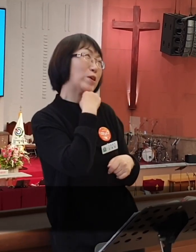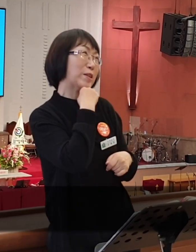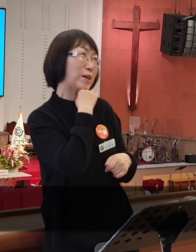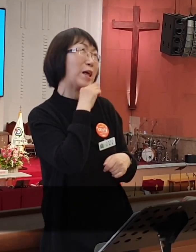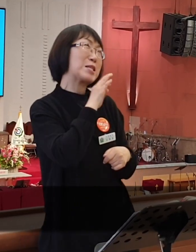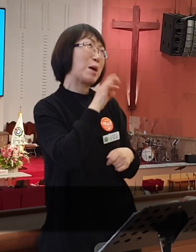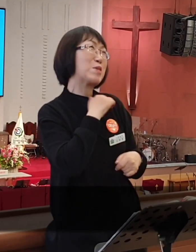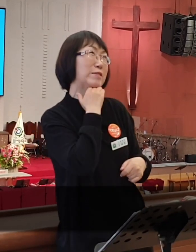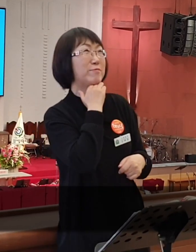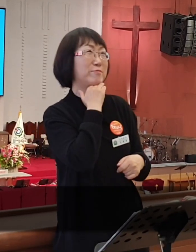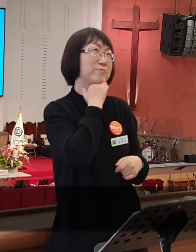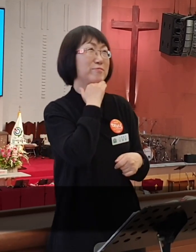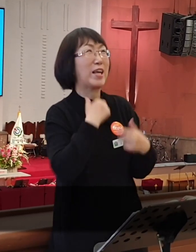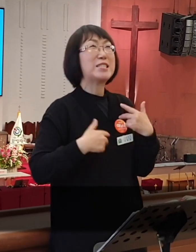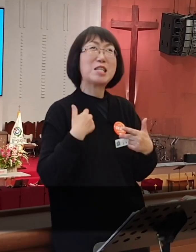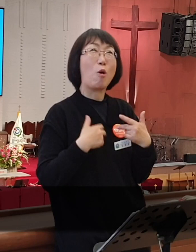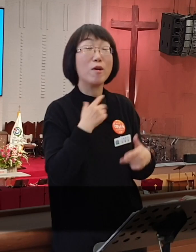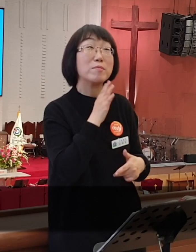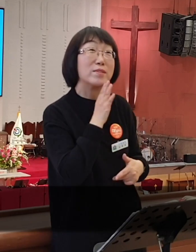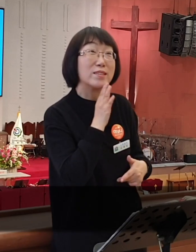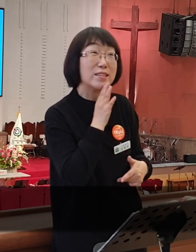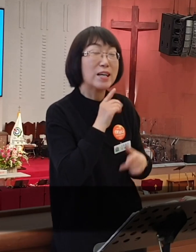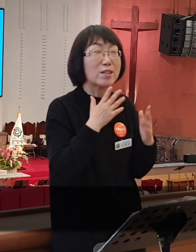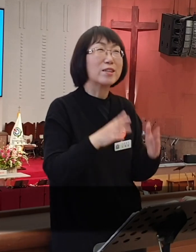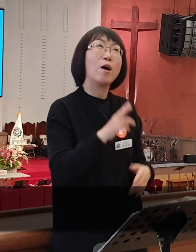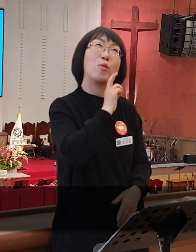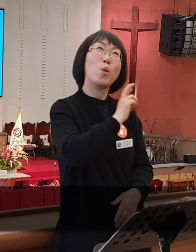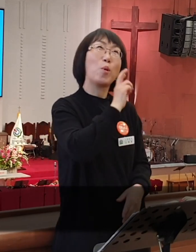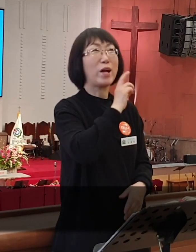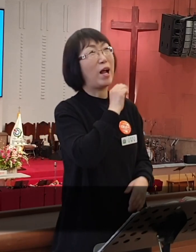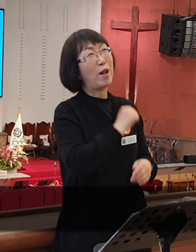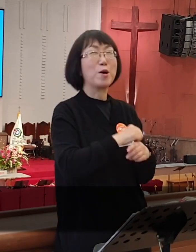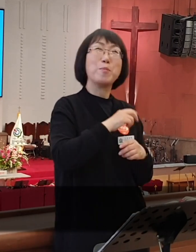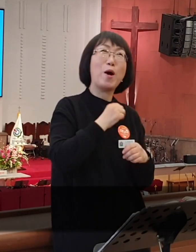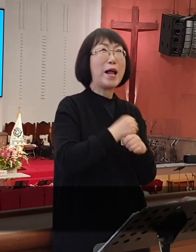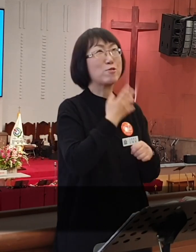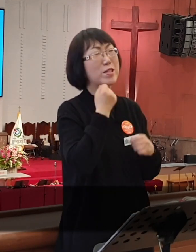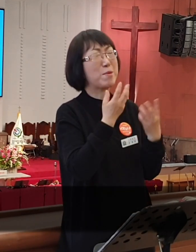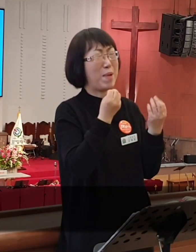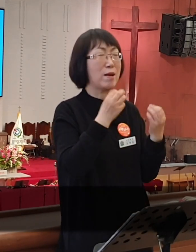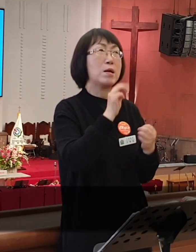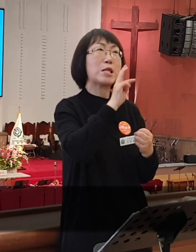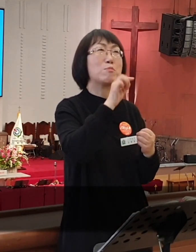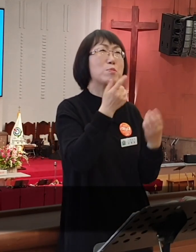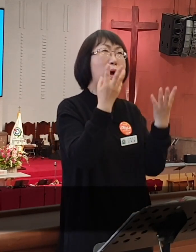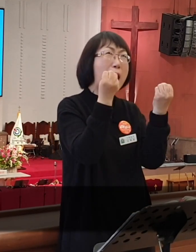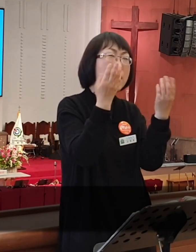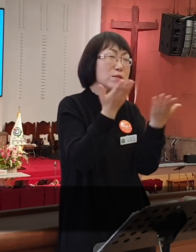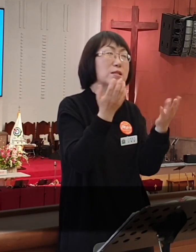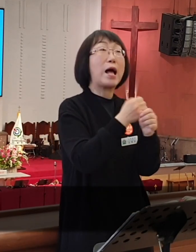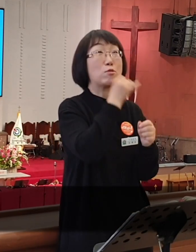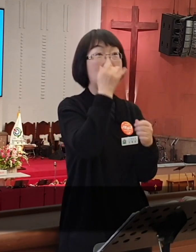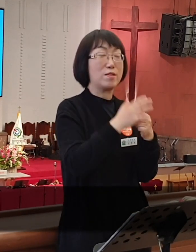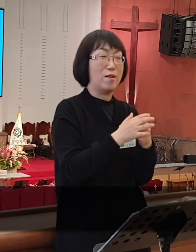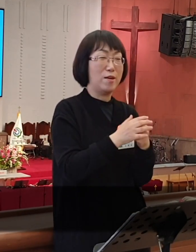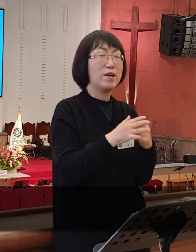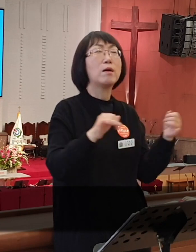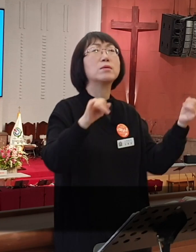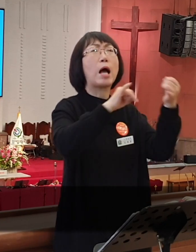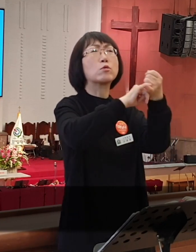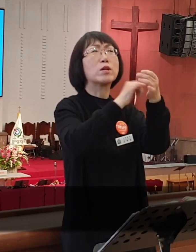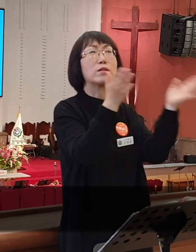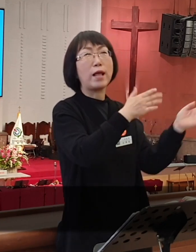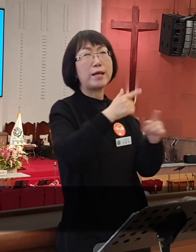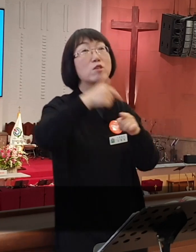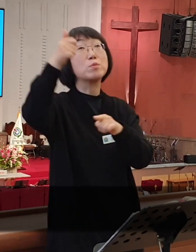나는 30분 기다리는 시간이 즐거워요. 그동안에 노래도 할 수 있고 그동안에 할 수 있는 일들이 많습니다. 자, 뭐라고 약속하십니까?